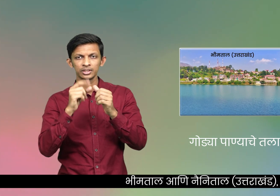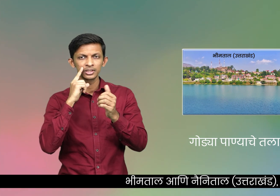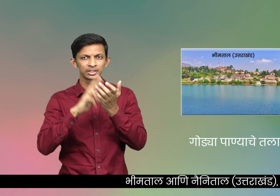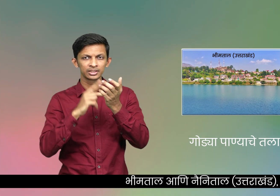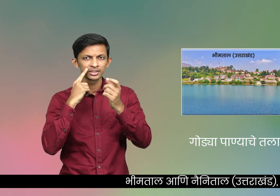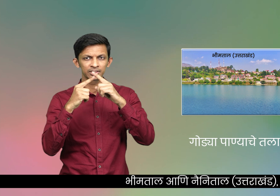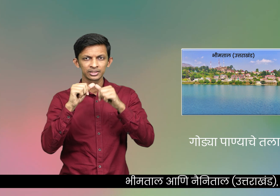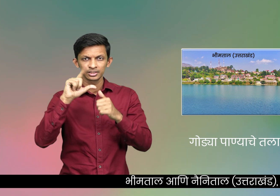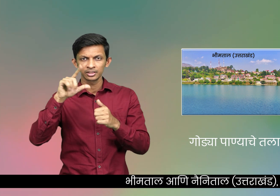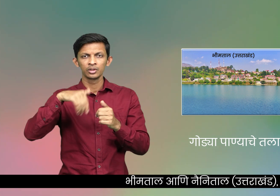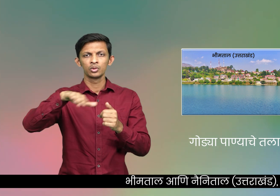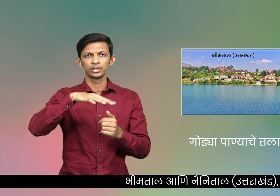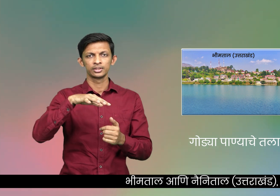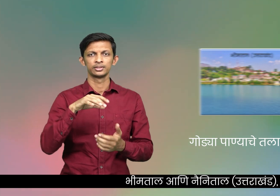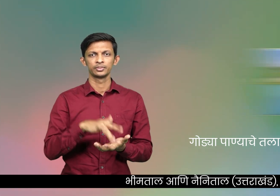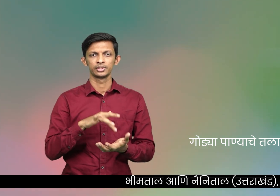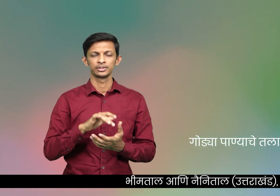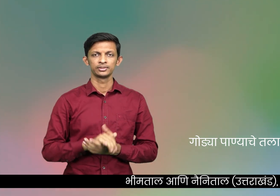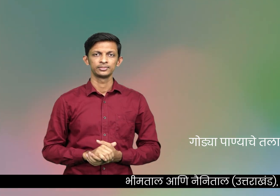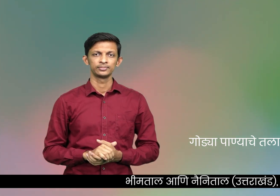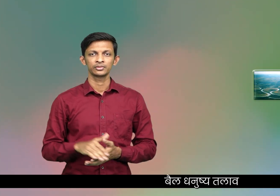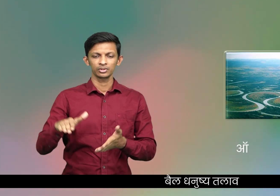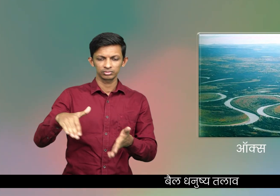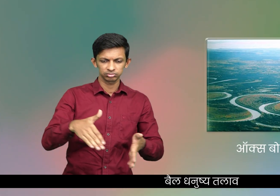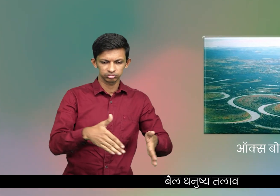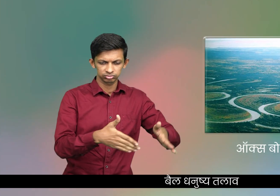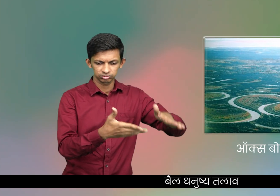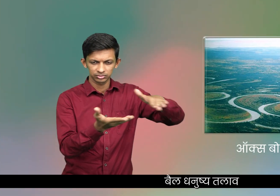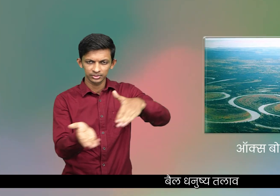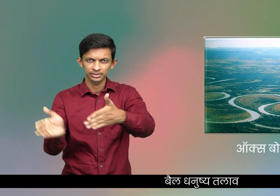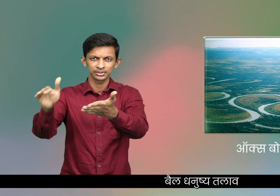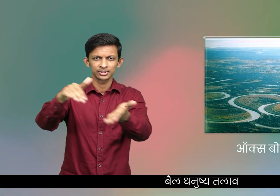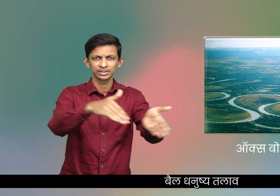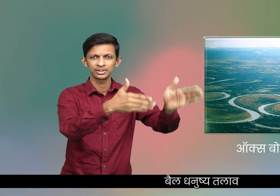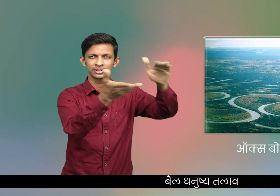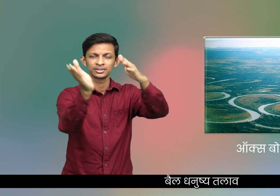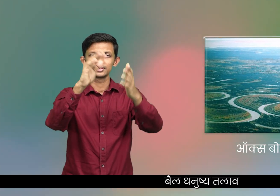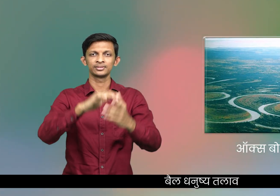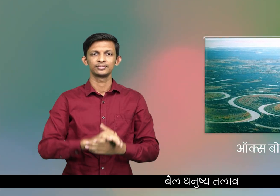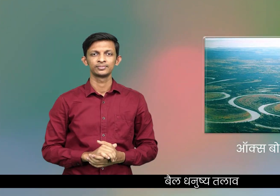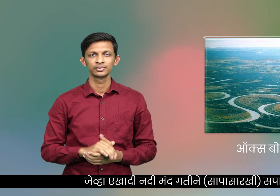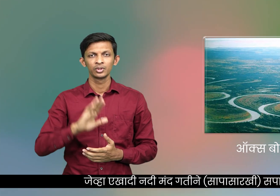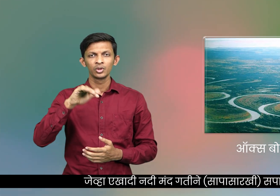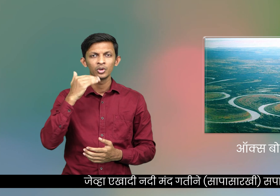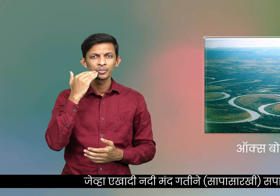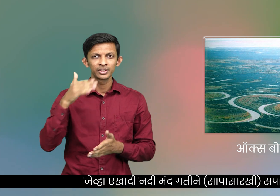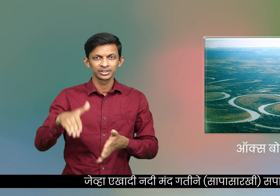भीमताल आणि नैनिताल उत्तराखंड. बैल धनुष्य तलाव: जेव्हा एखादी नदी